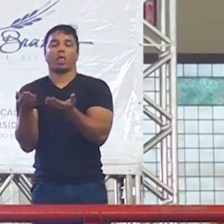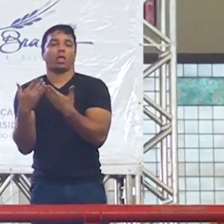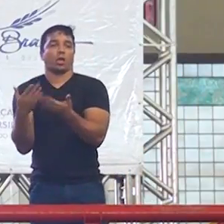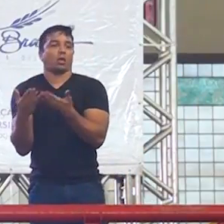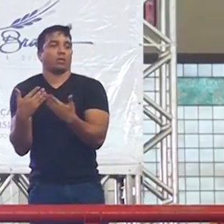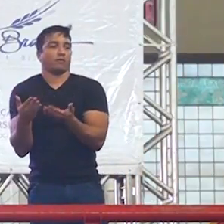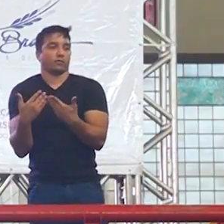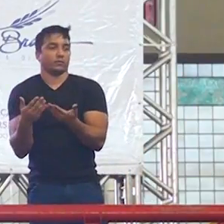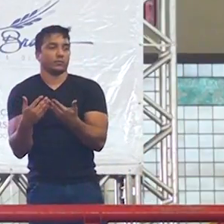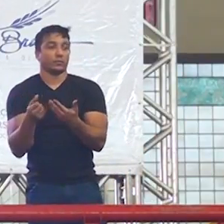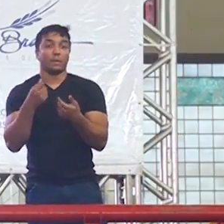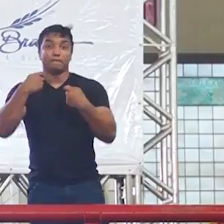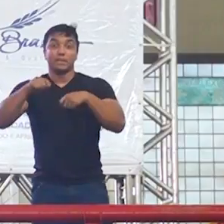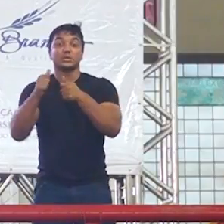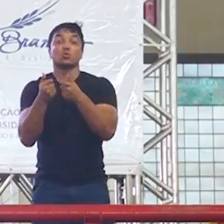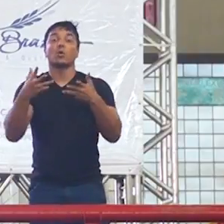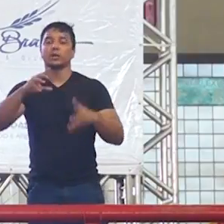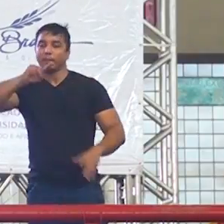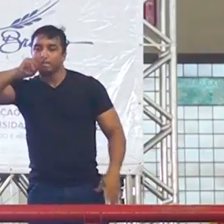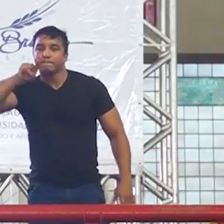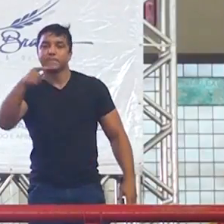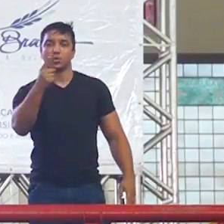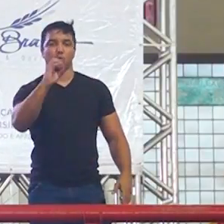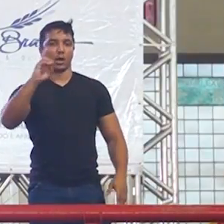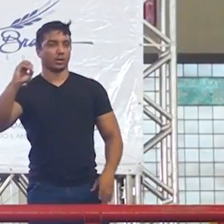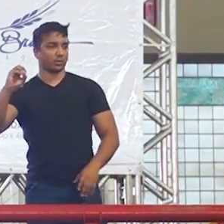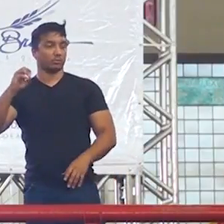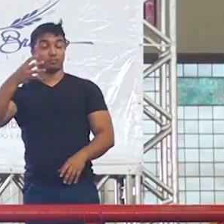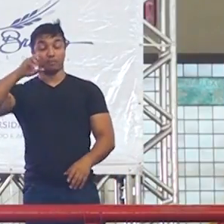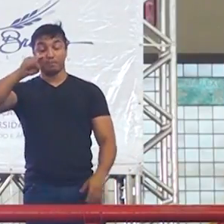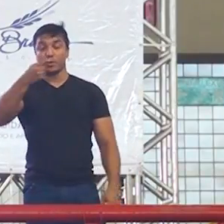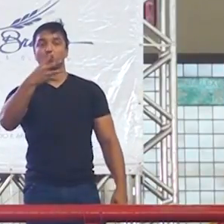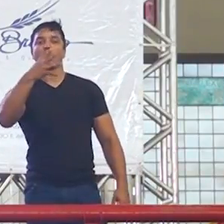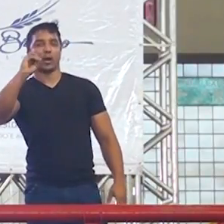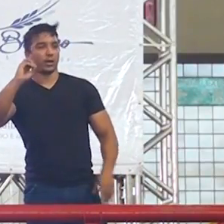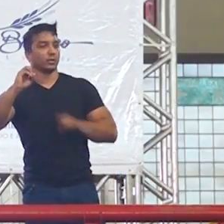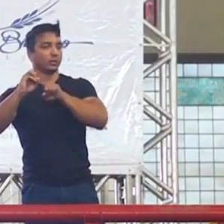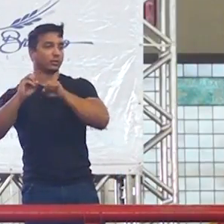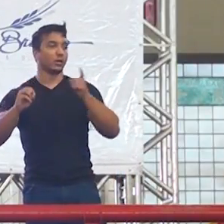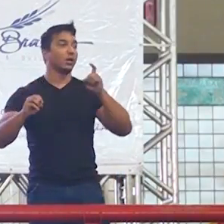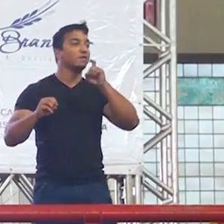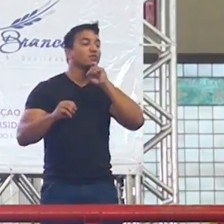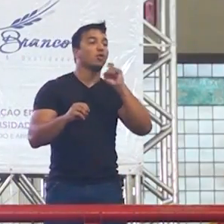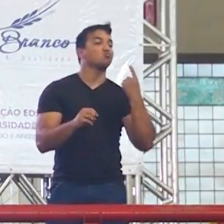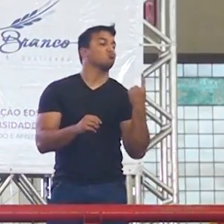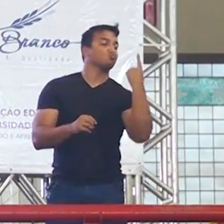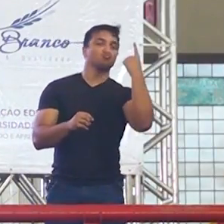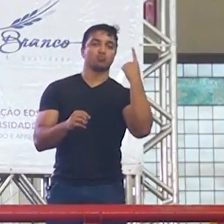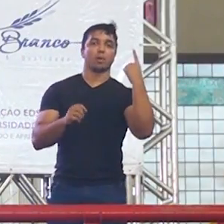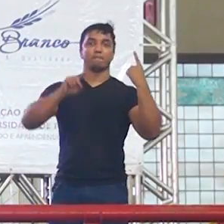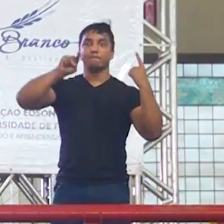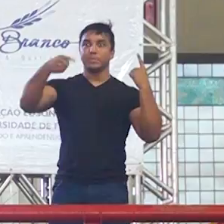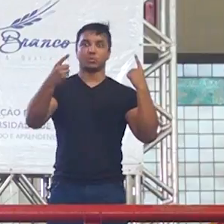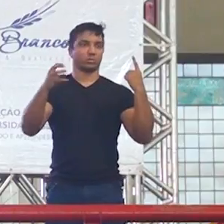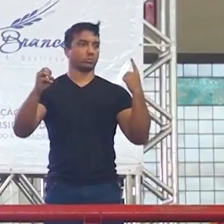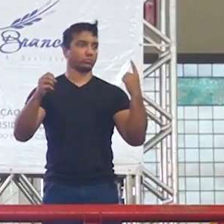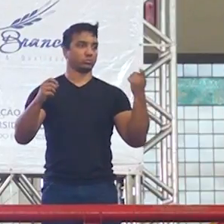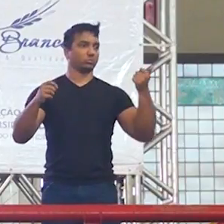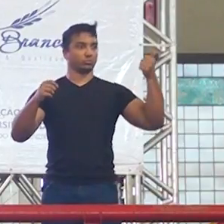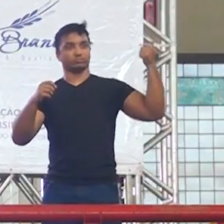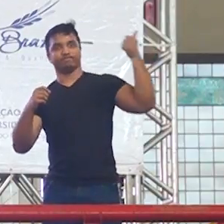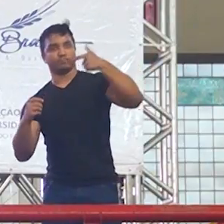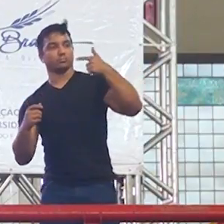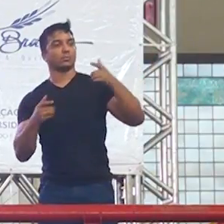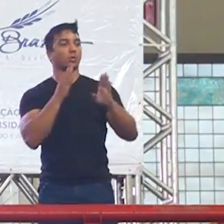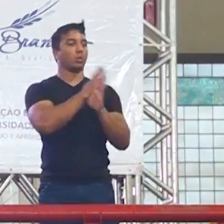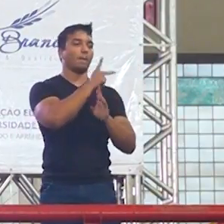1.040 lâmpadas, gasta a mesma energia em 3 horas do que um refrigerador em um dia. É uma